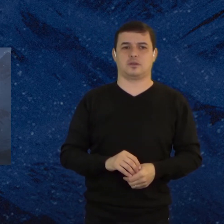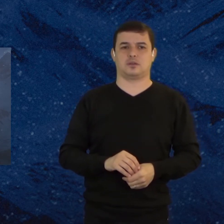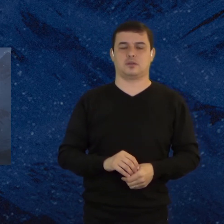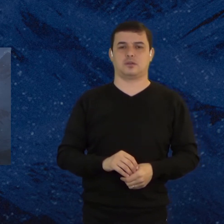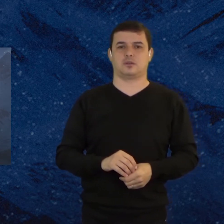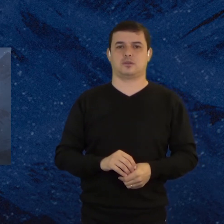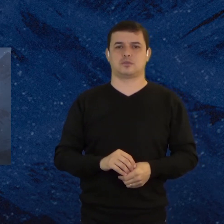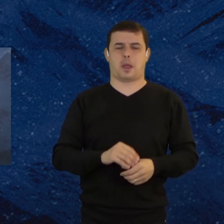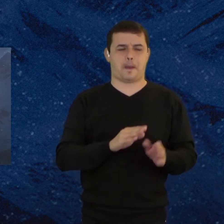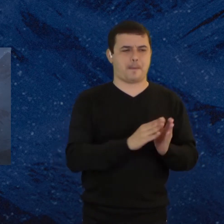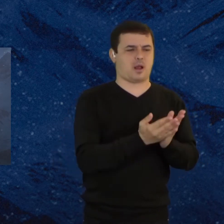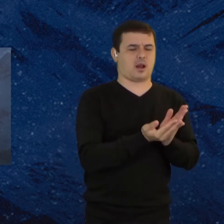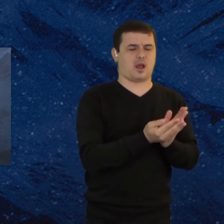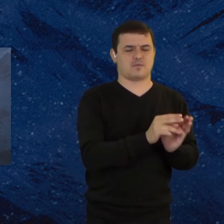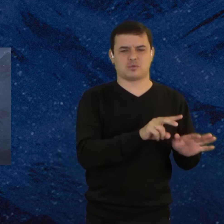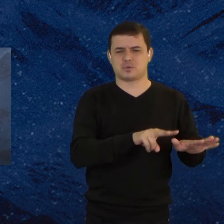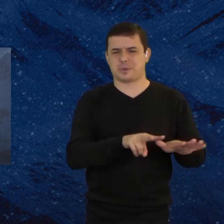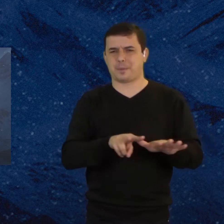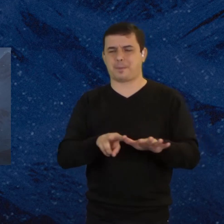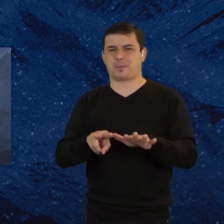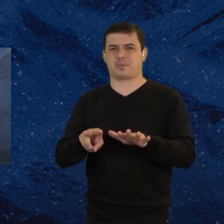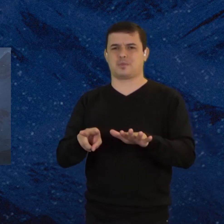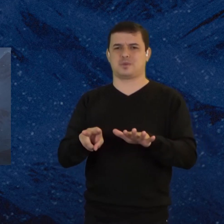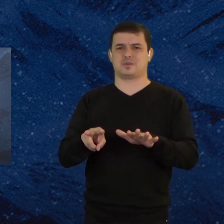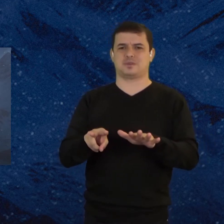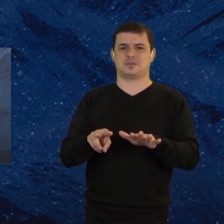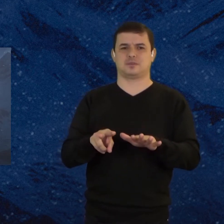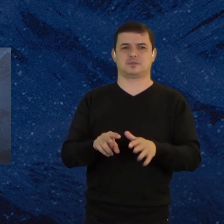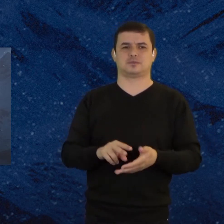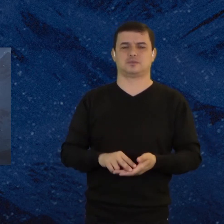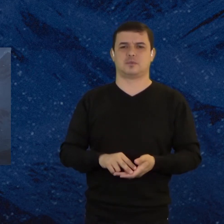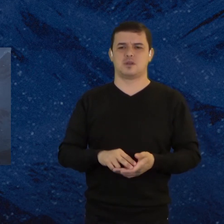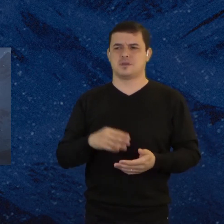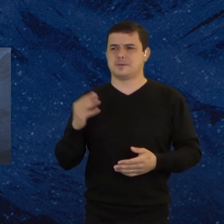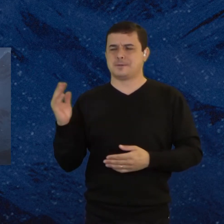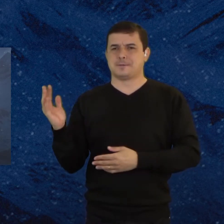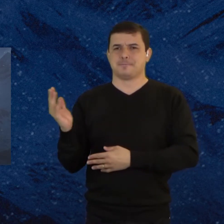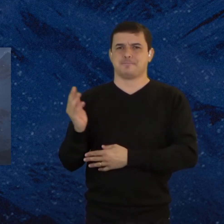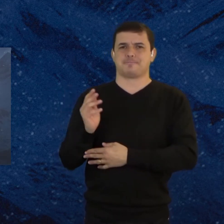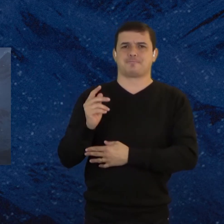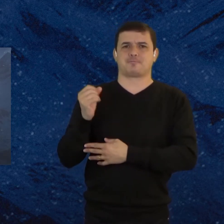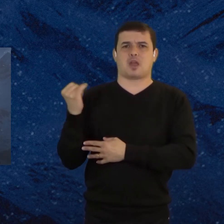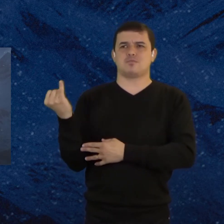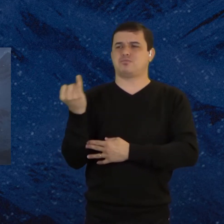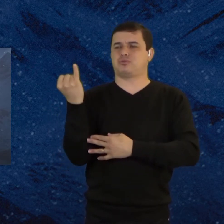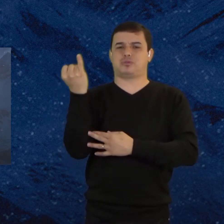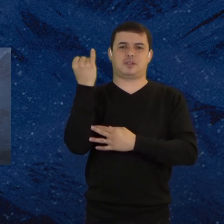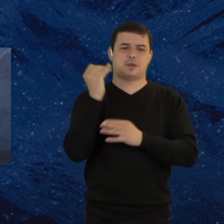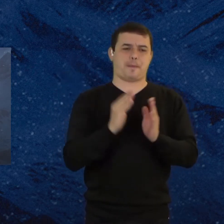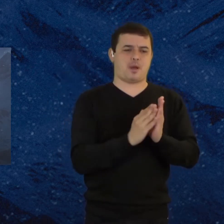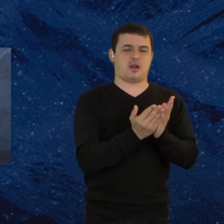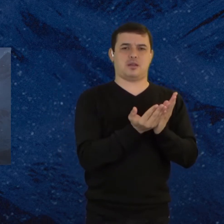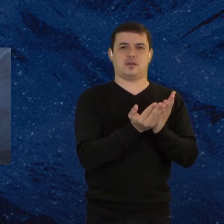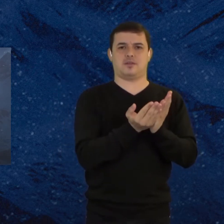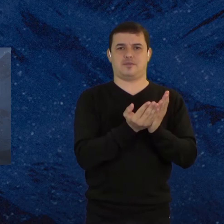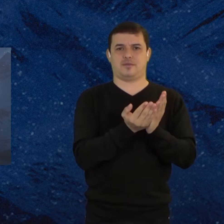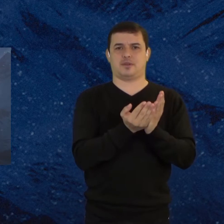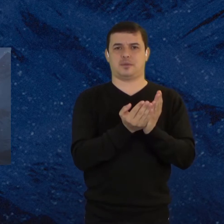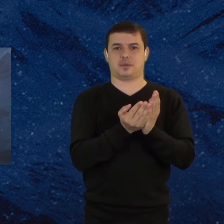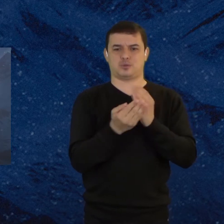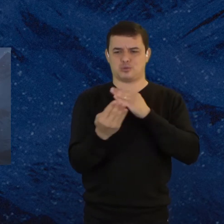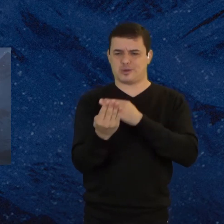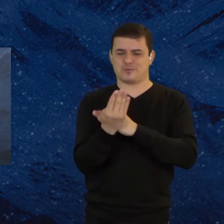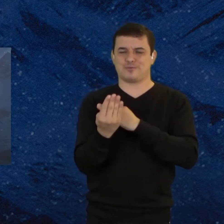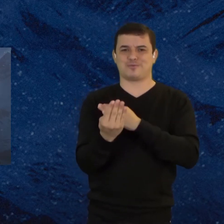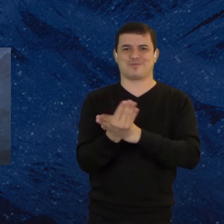Senhor, semanalmente. Nós temos tantas riquezas à nossa disposição por meio do portal